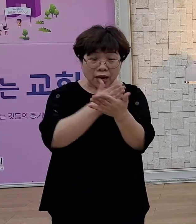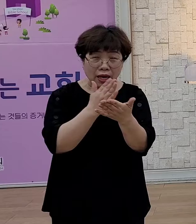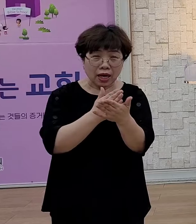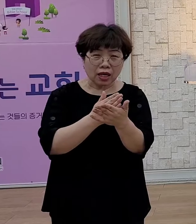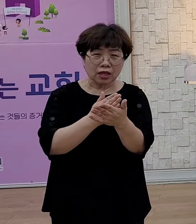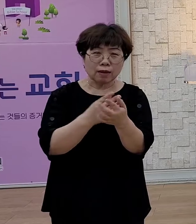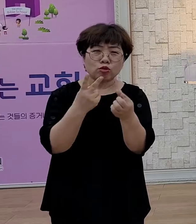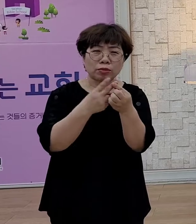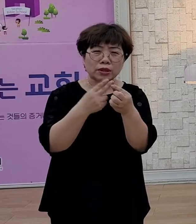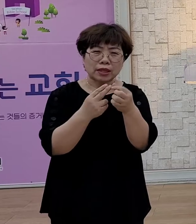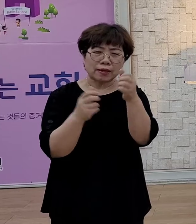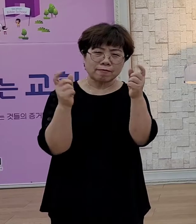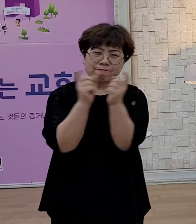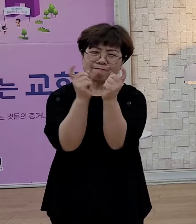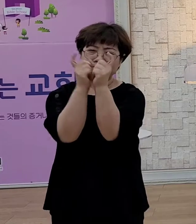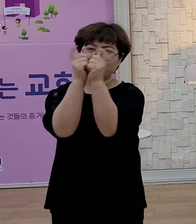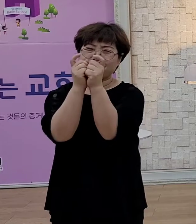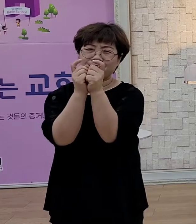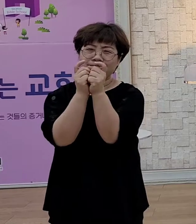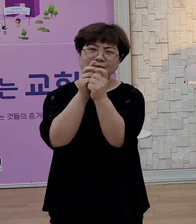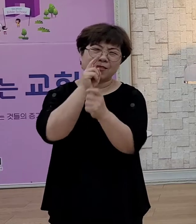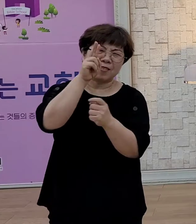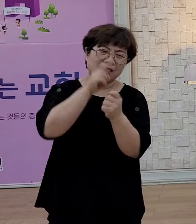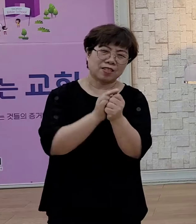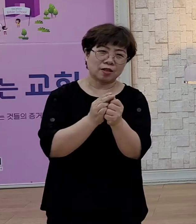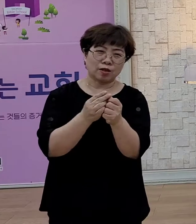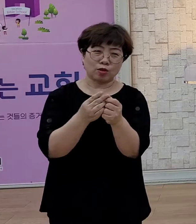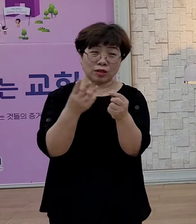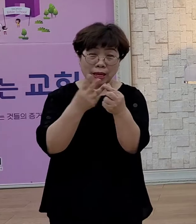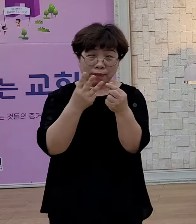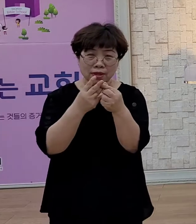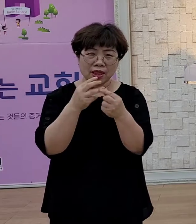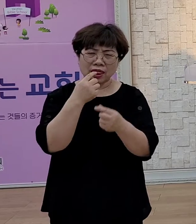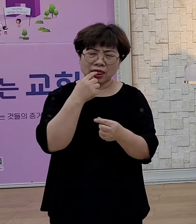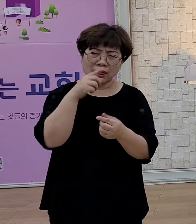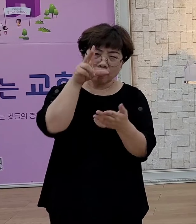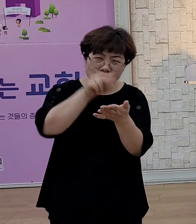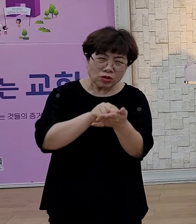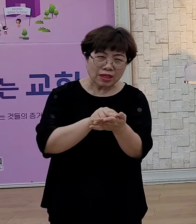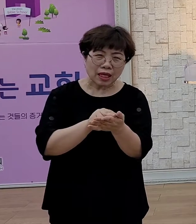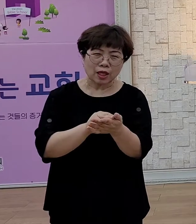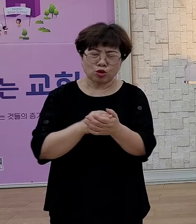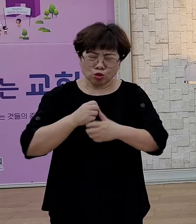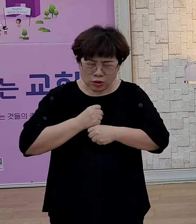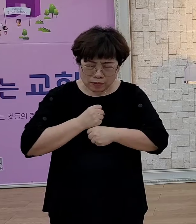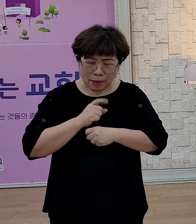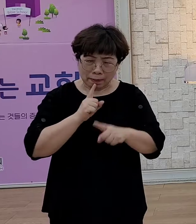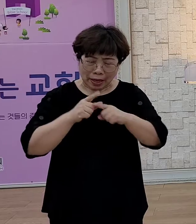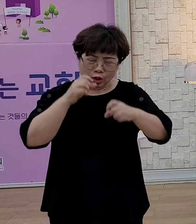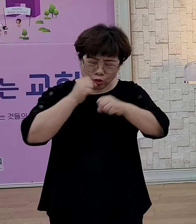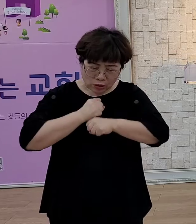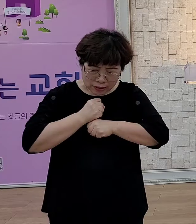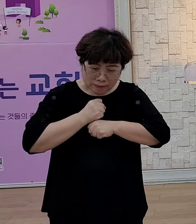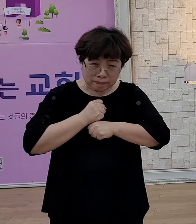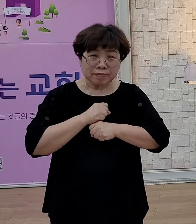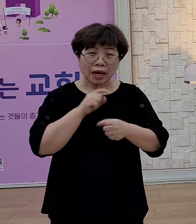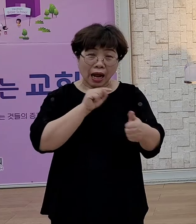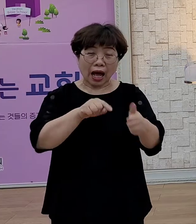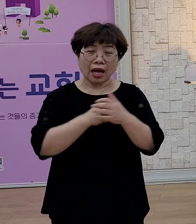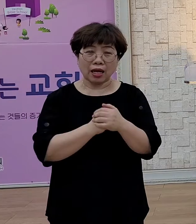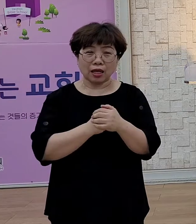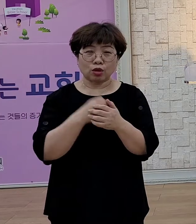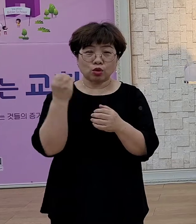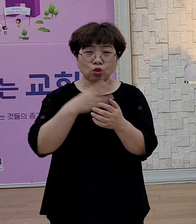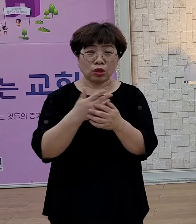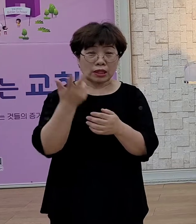시기의 문제가 있었어. 또 좀 지나니까 혀의 문제, 입 조심하라. 말 조심하라. 이런 부분들.